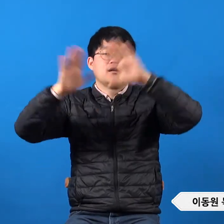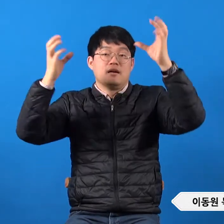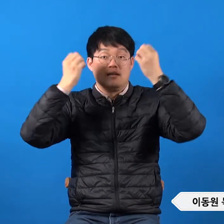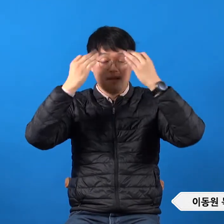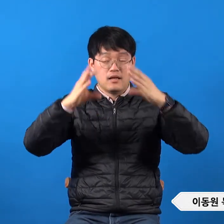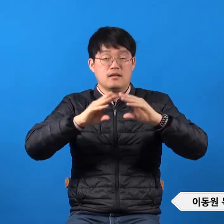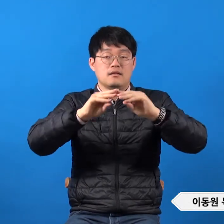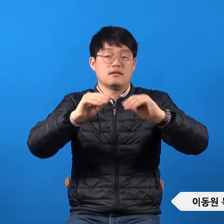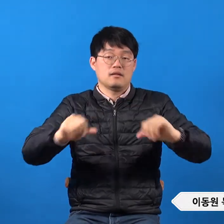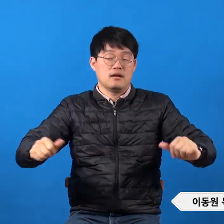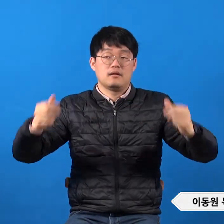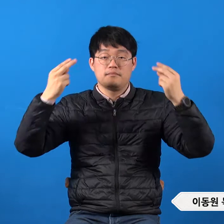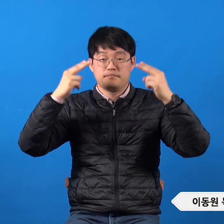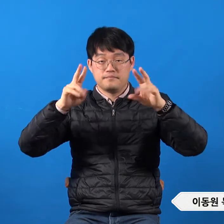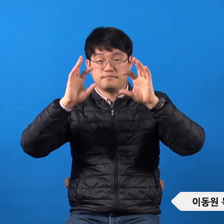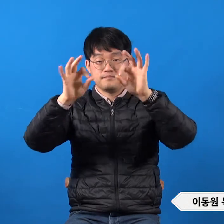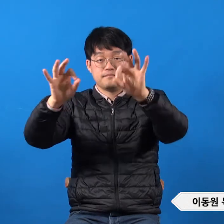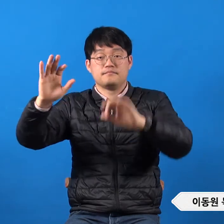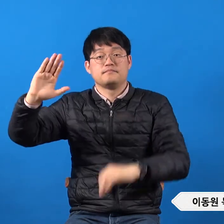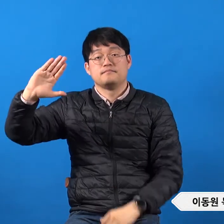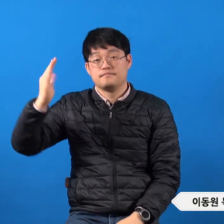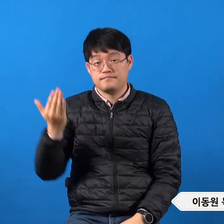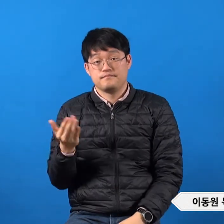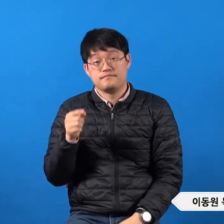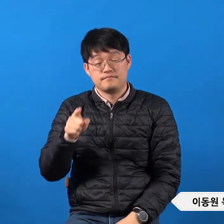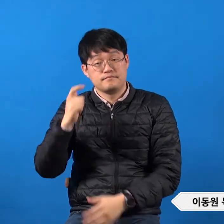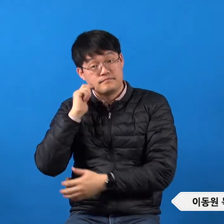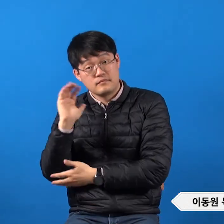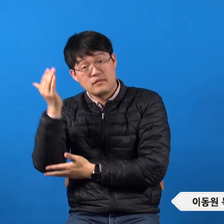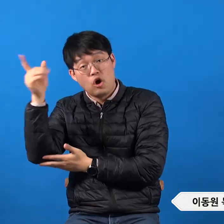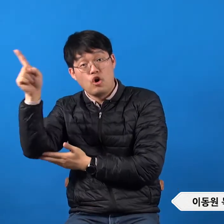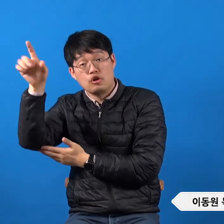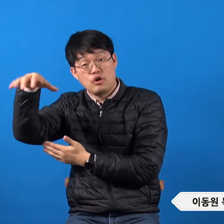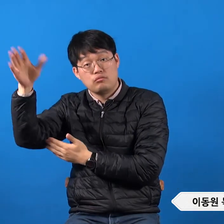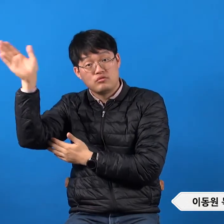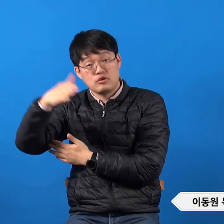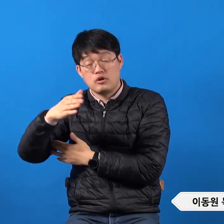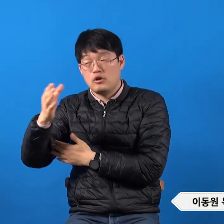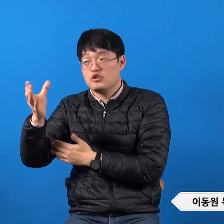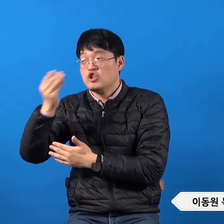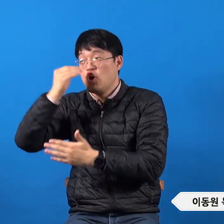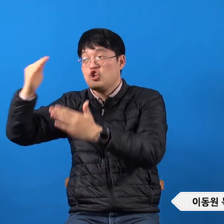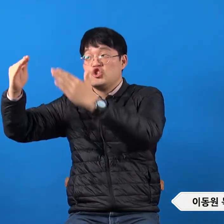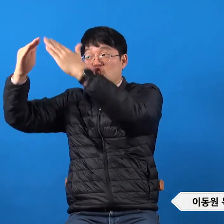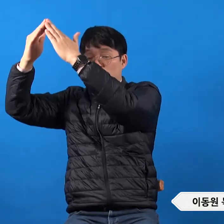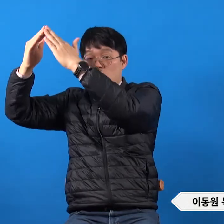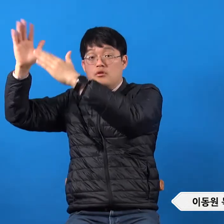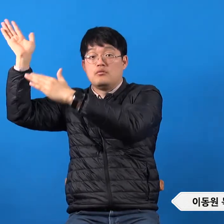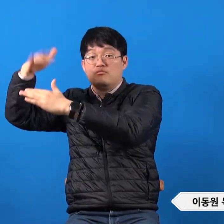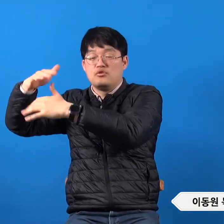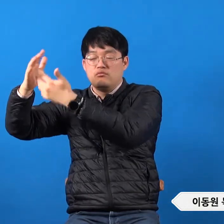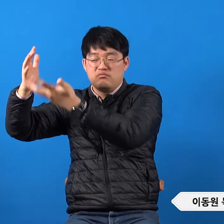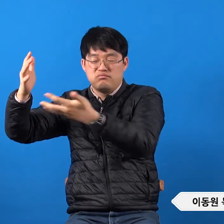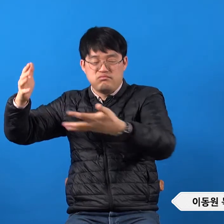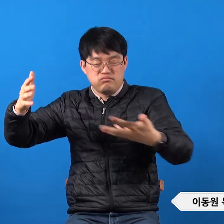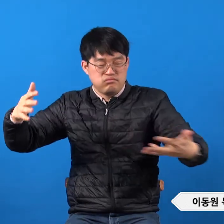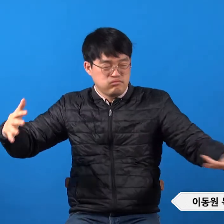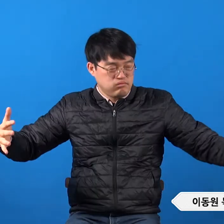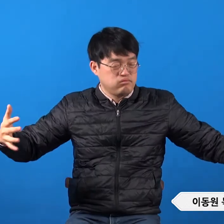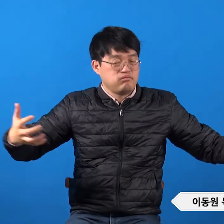있는 것입니다. 그런데 그 영광은 성전에서부터 시작되고 있다는 거예요.